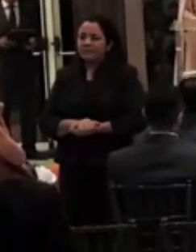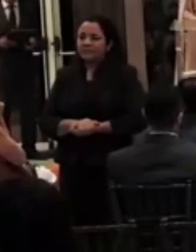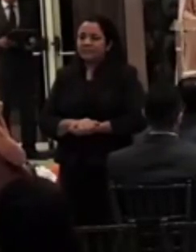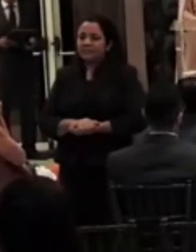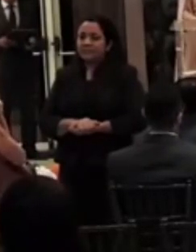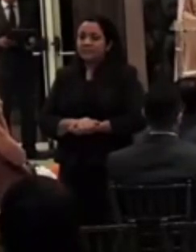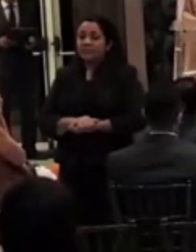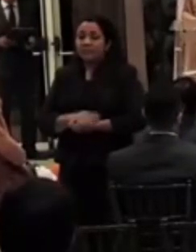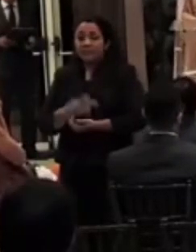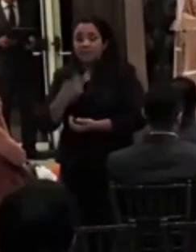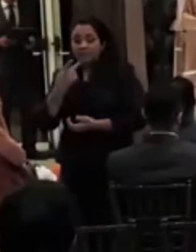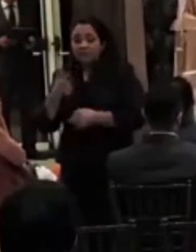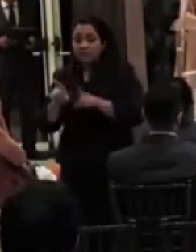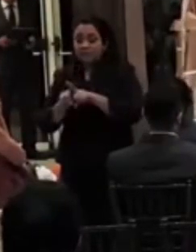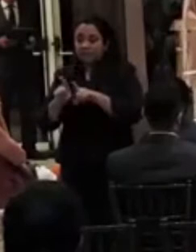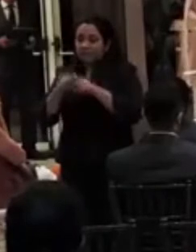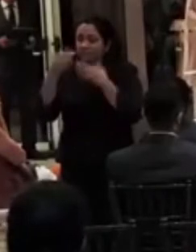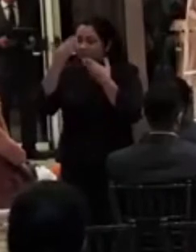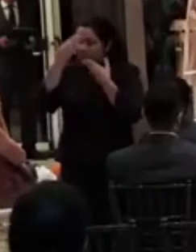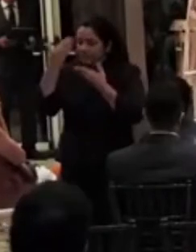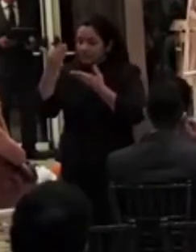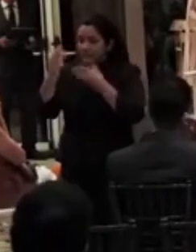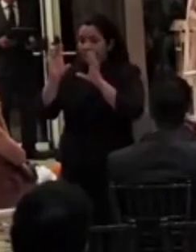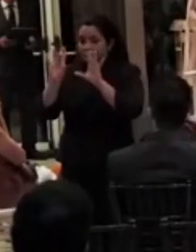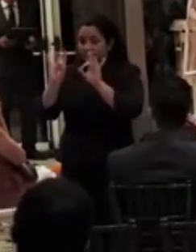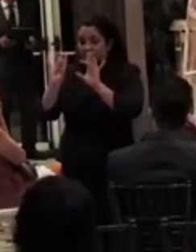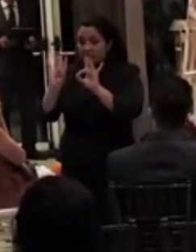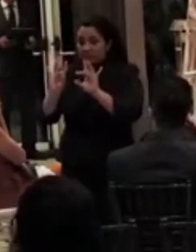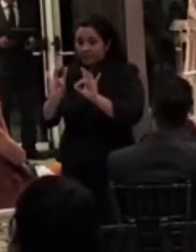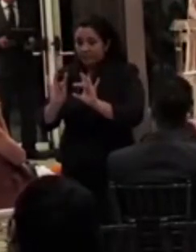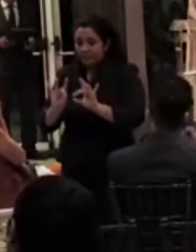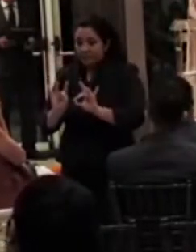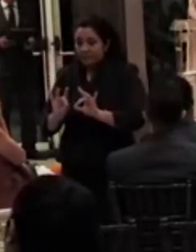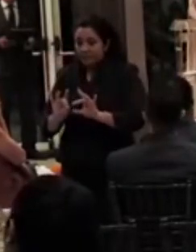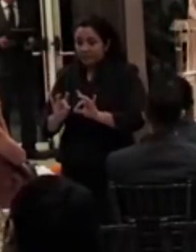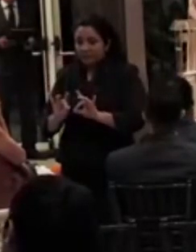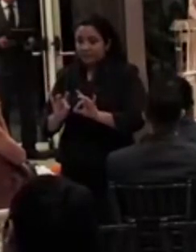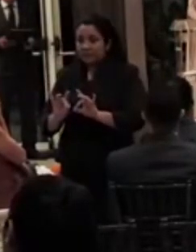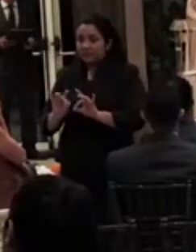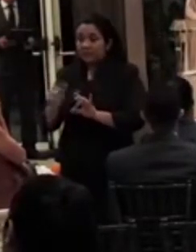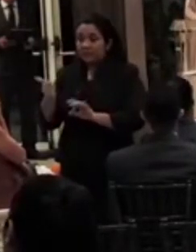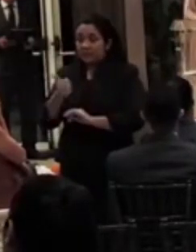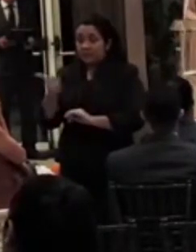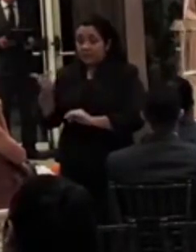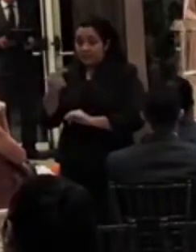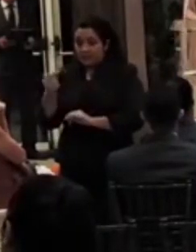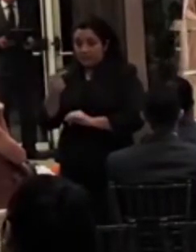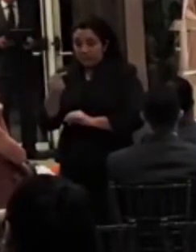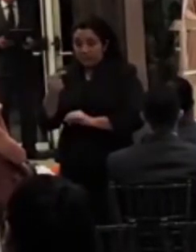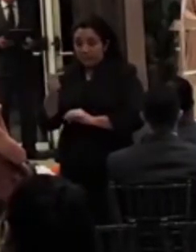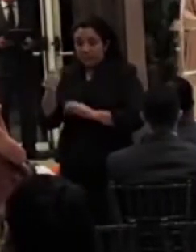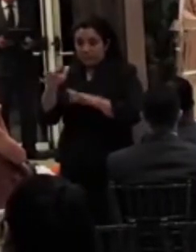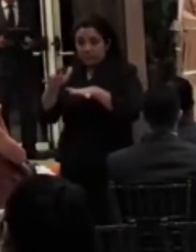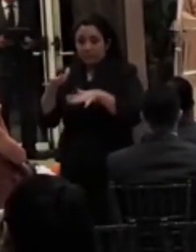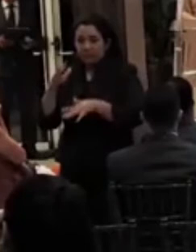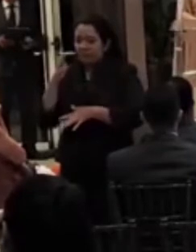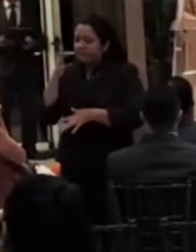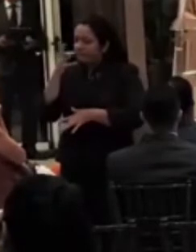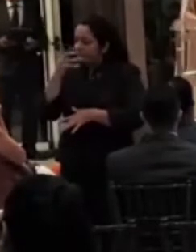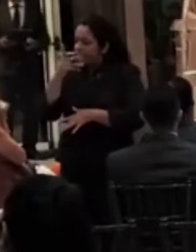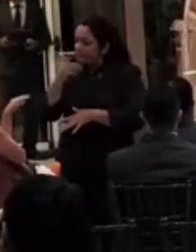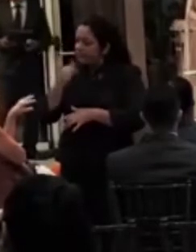Quero registrar também um agradecimento especial ao nosso 17º plenário, pela beleza do